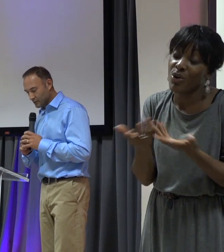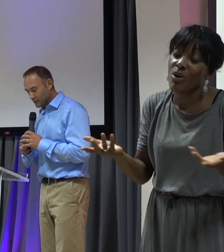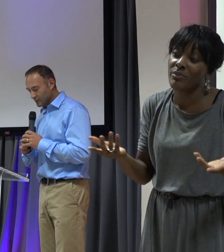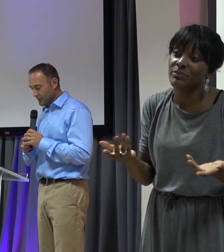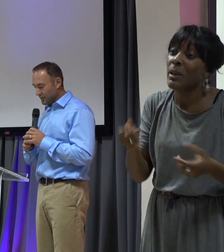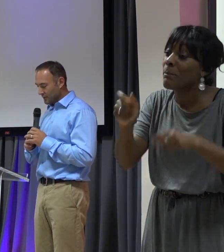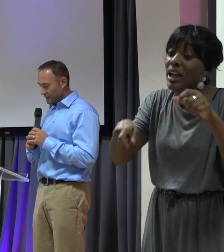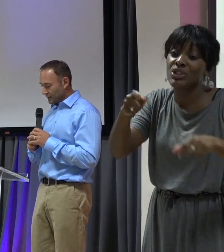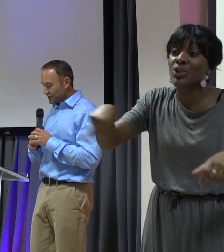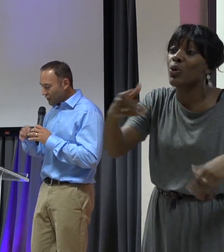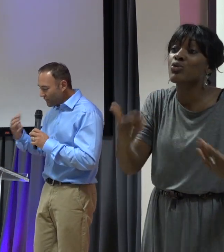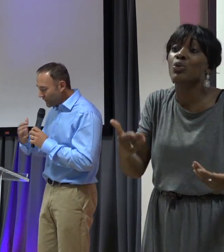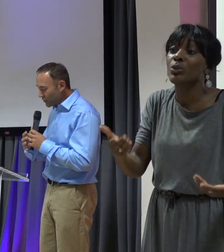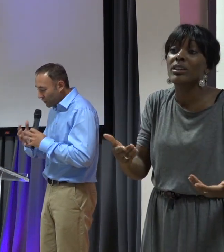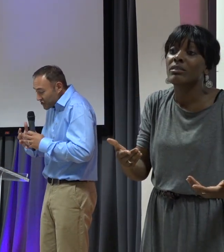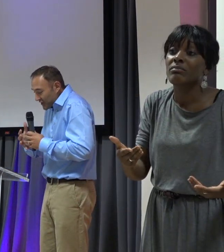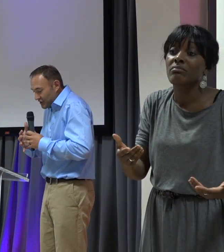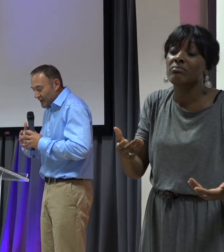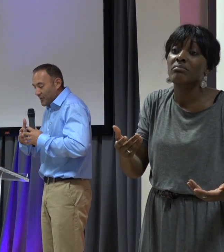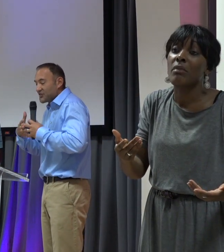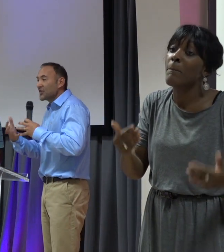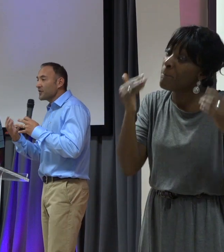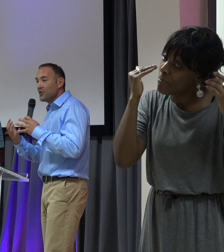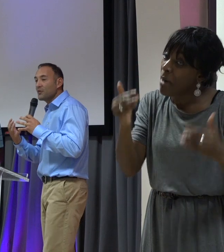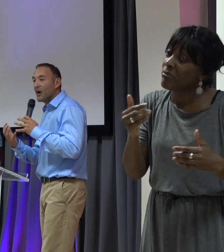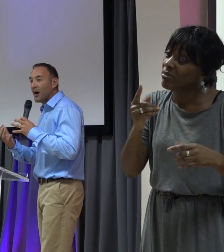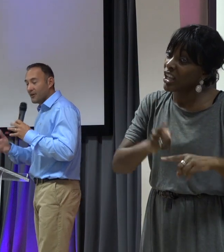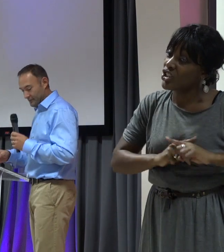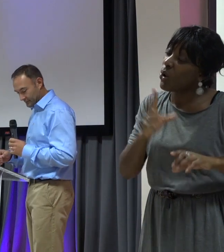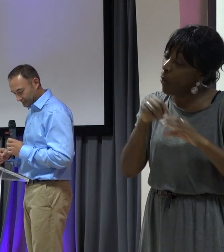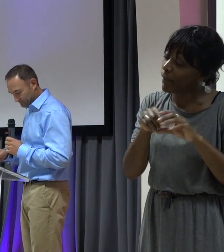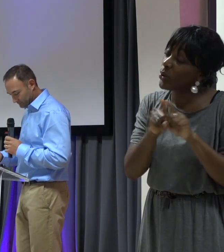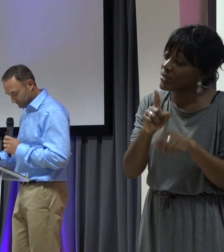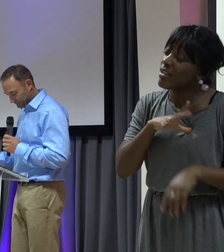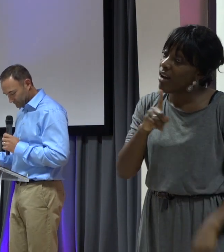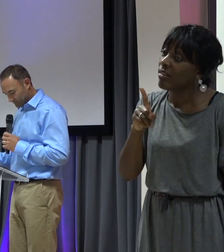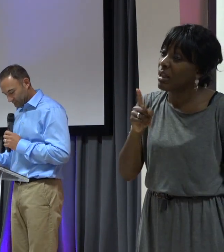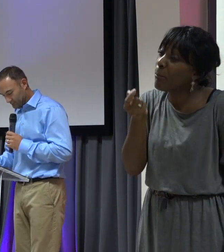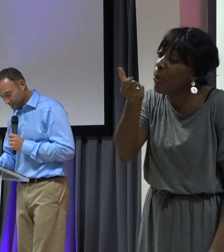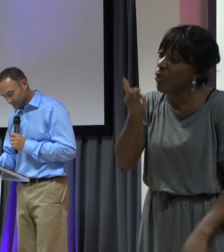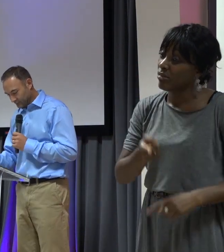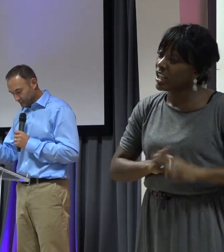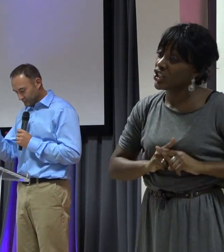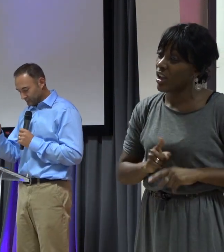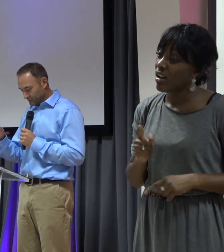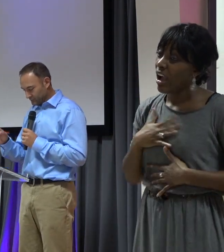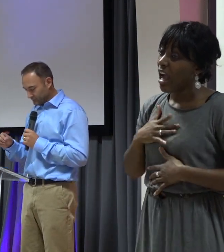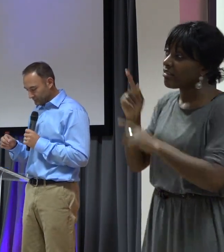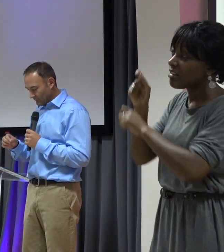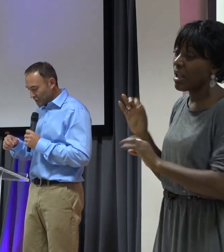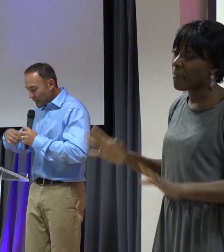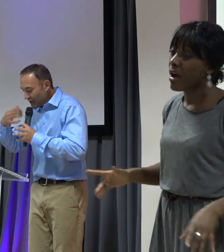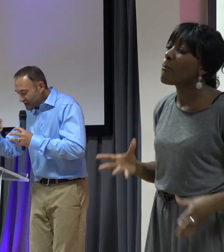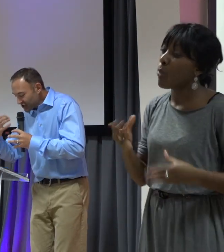peu de gens dans notre monde, so few Christians live with such a view of God. peu de chrétiens vivent avec cette vision de